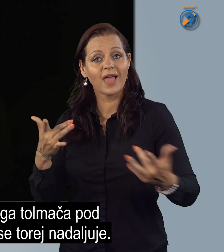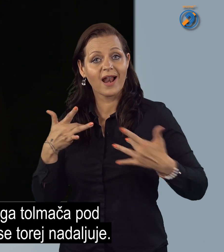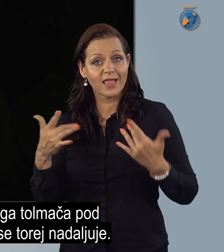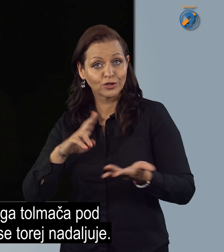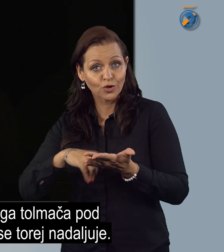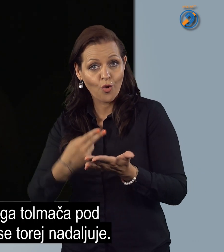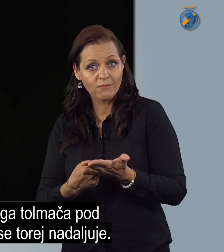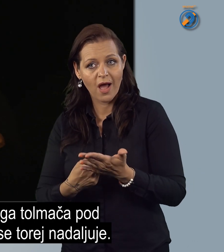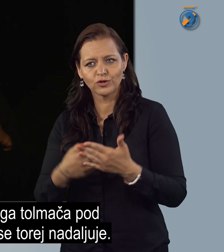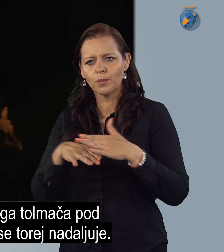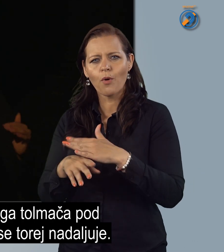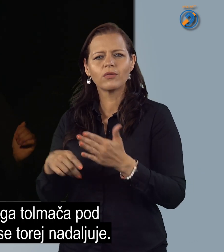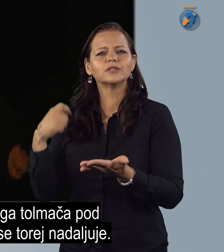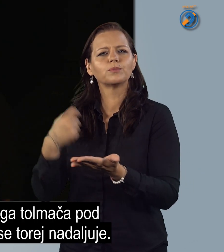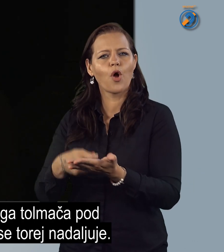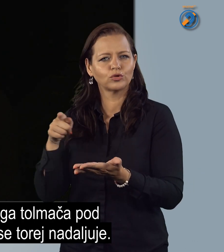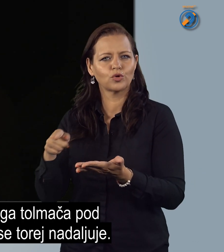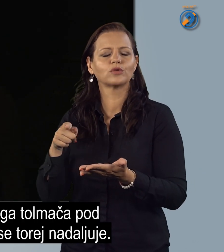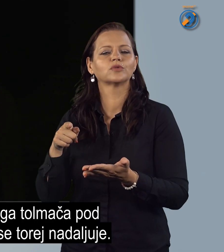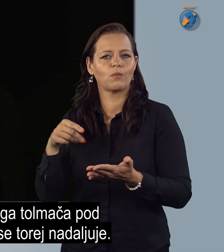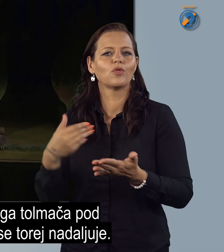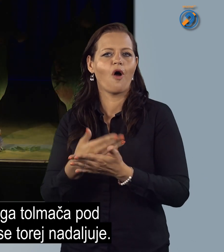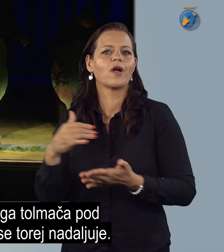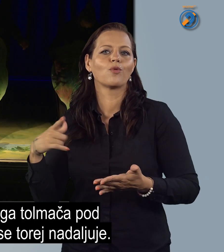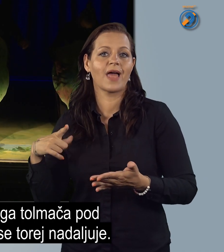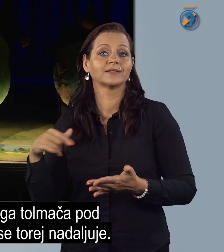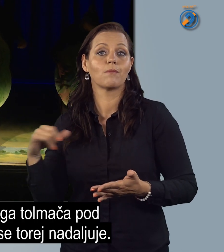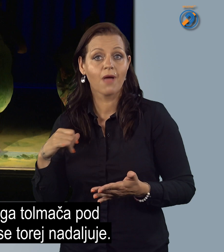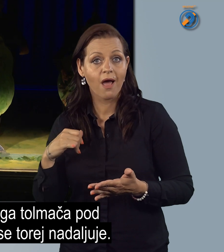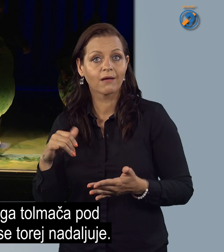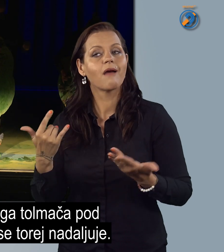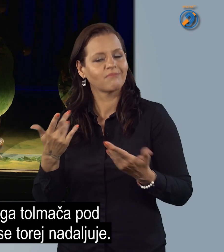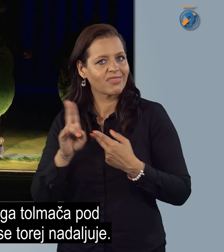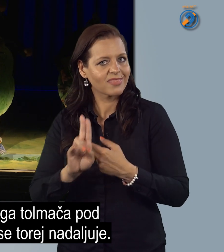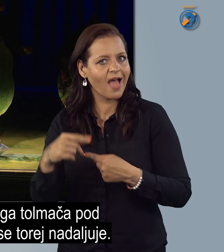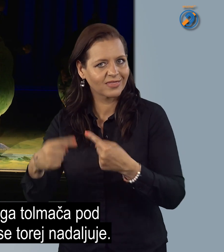Pobuda gledališkega tolmača pod sponzorstvom NLB se torej nadaljuje.